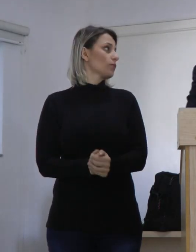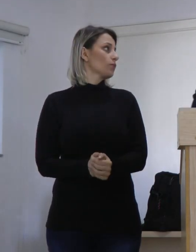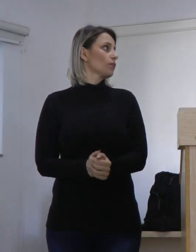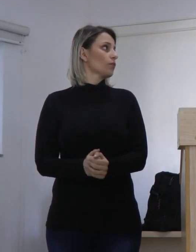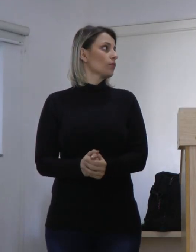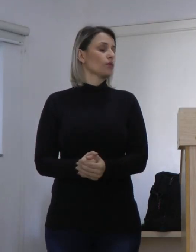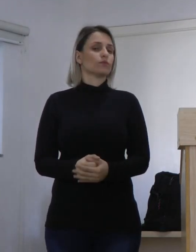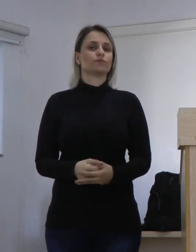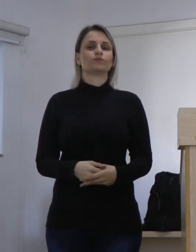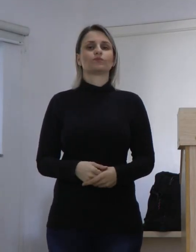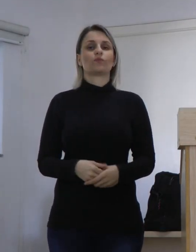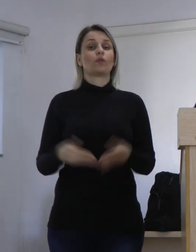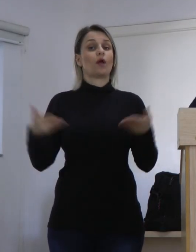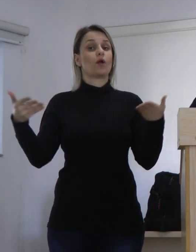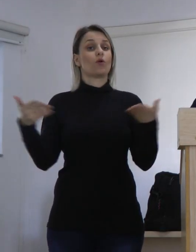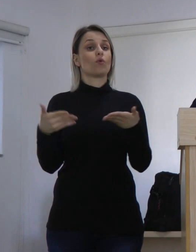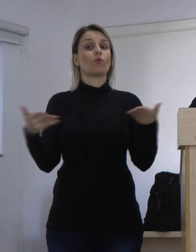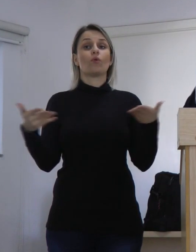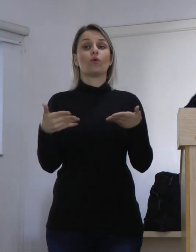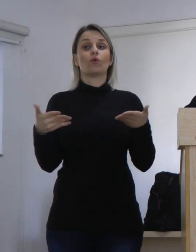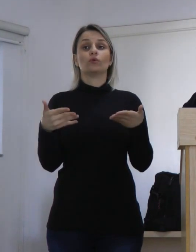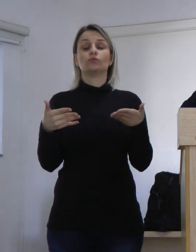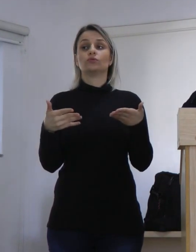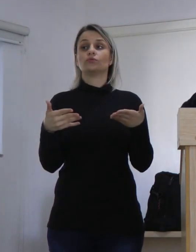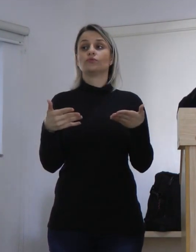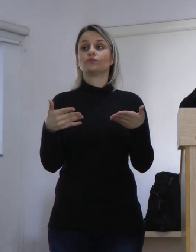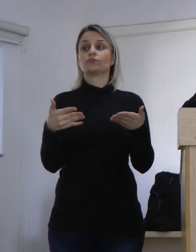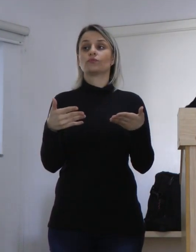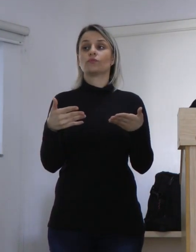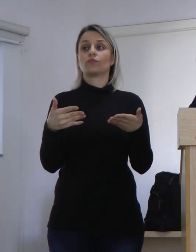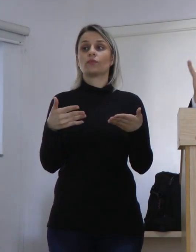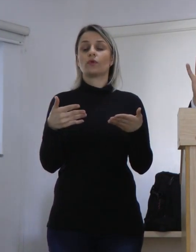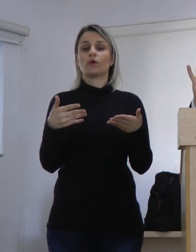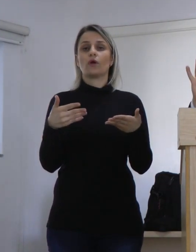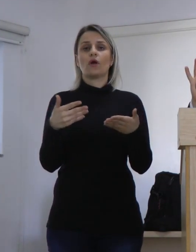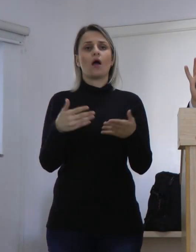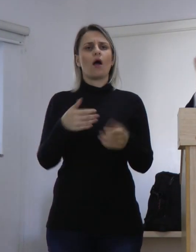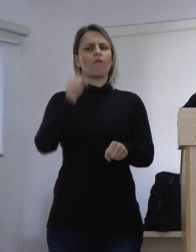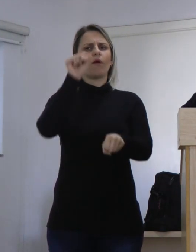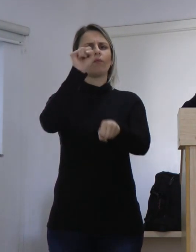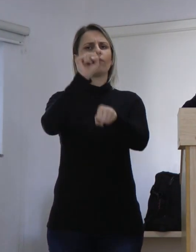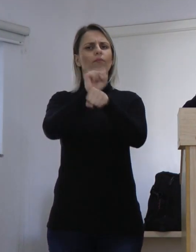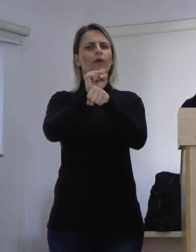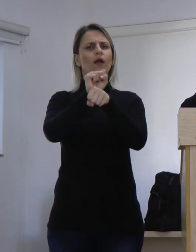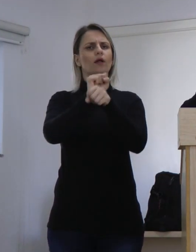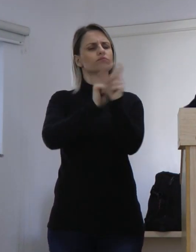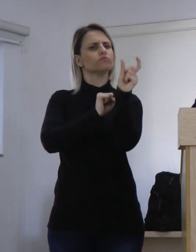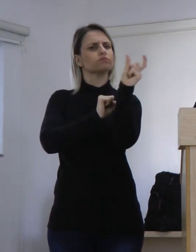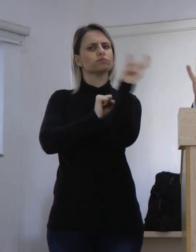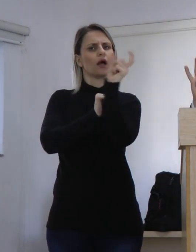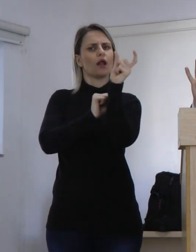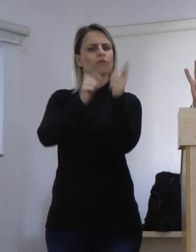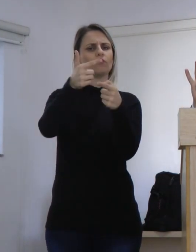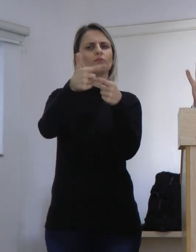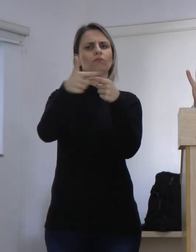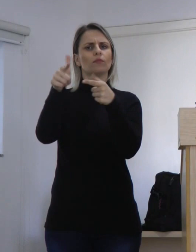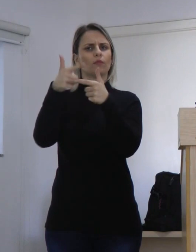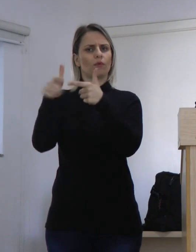E a partir de hoje, vocês não vão mais dizer a palavra problemas. Espíritas, nós não temos problemas.